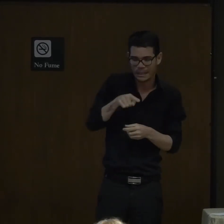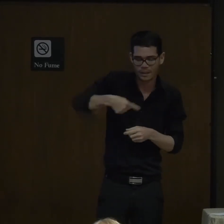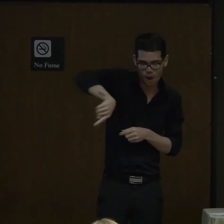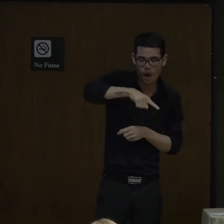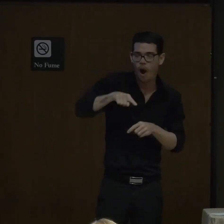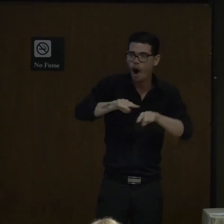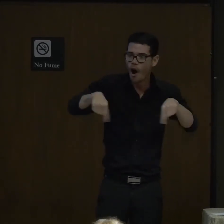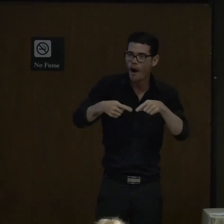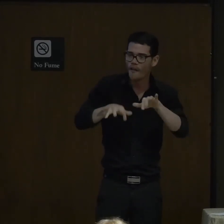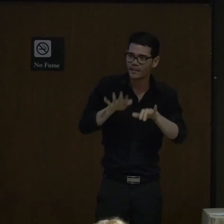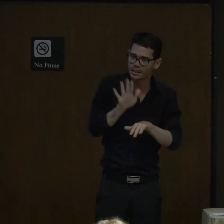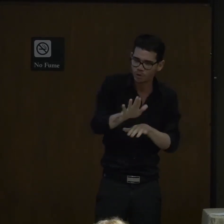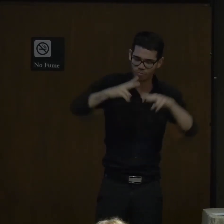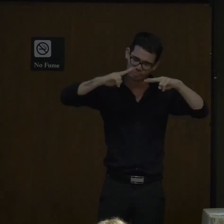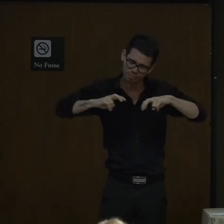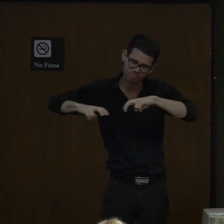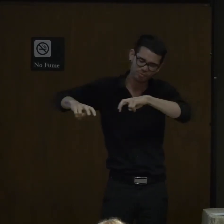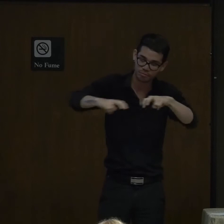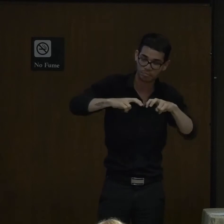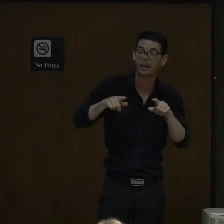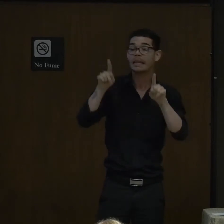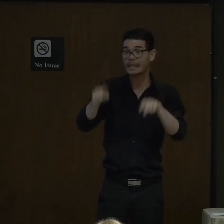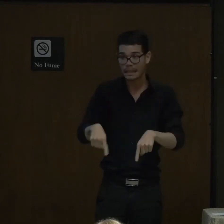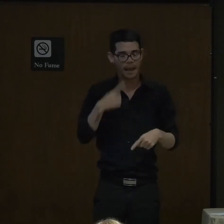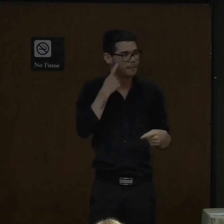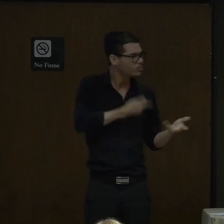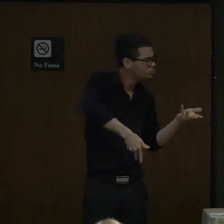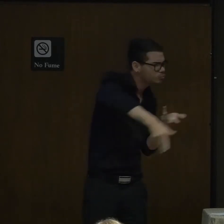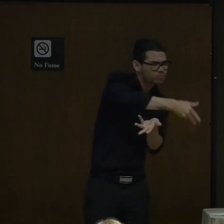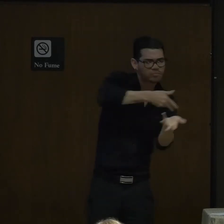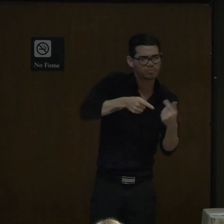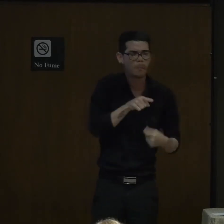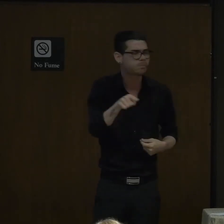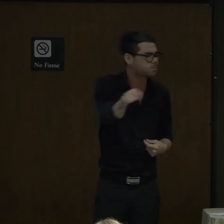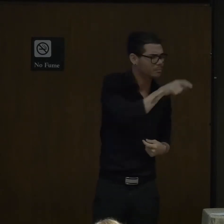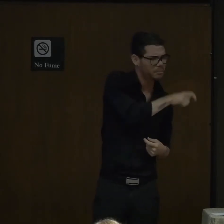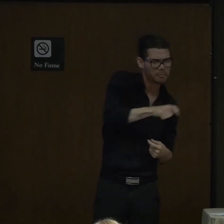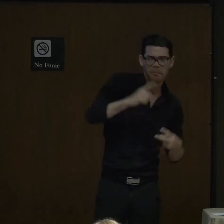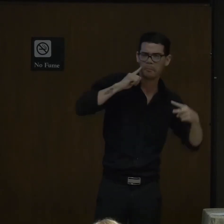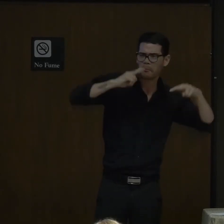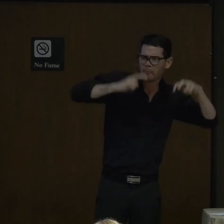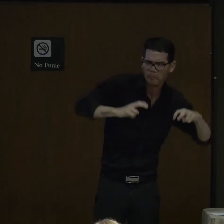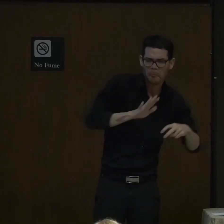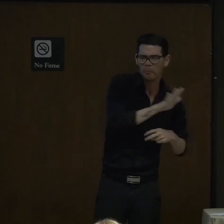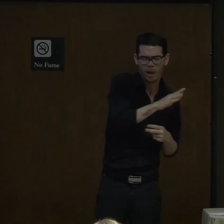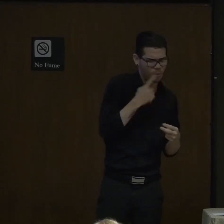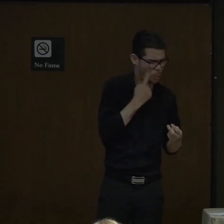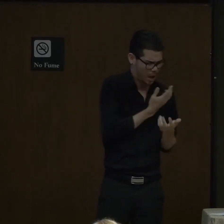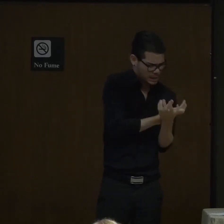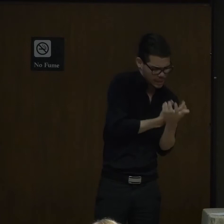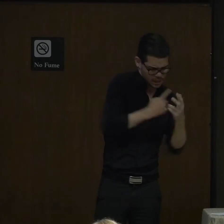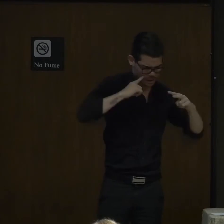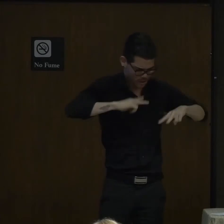entre distintos científicos, investigadores. Algunos no tenían experiencia previa con las lenguas